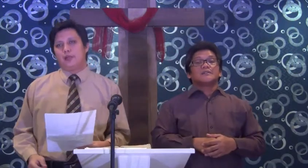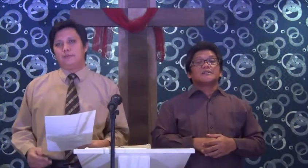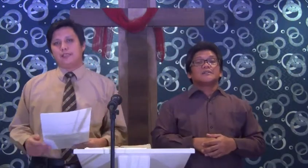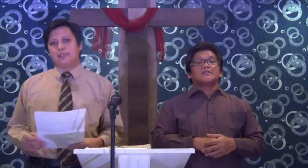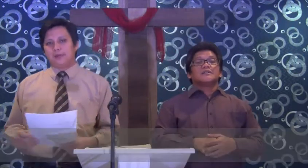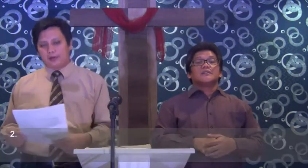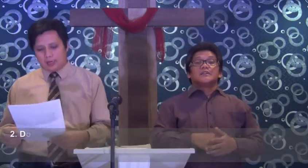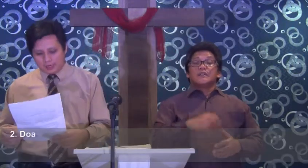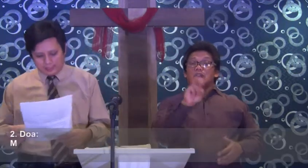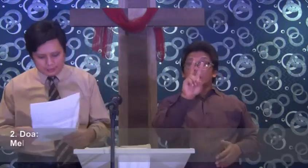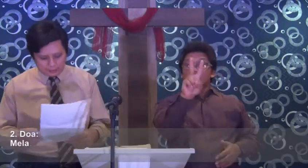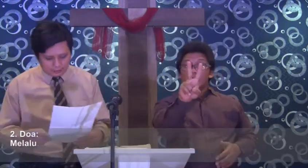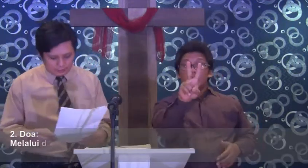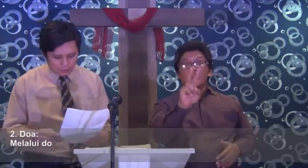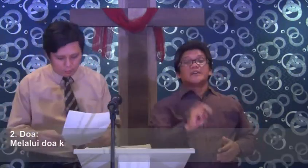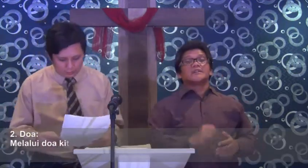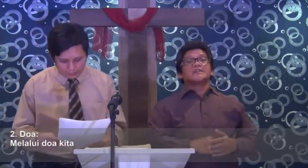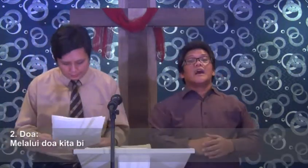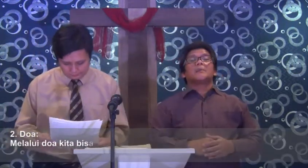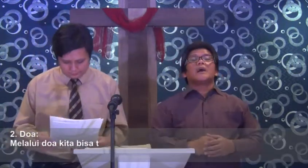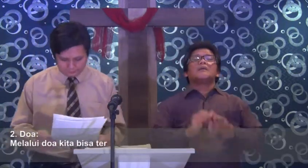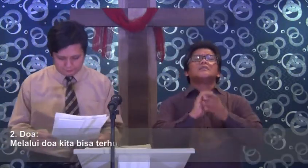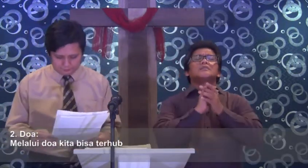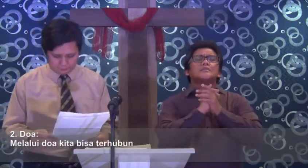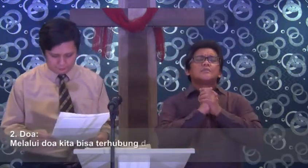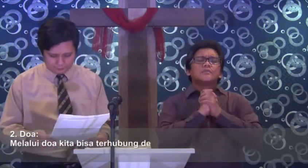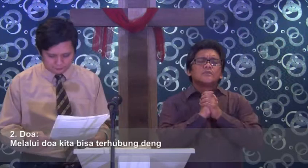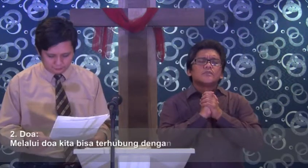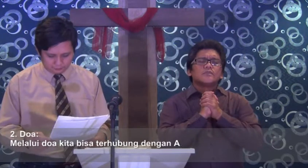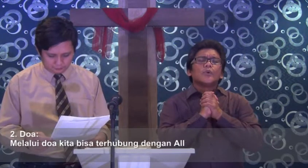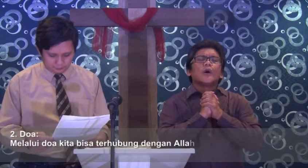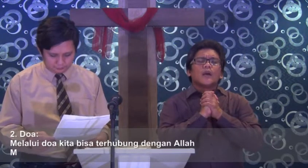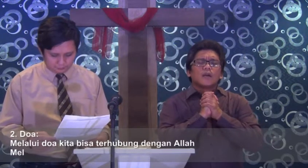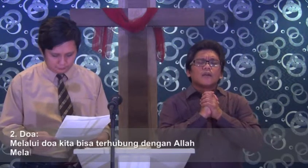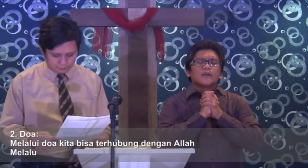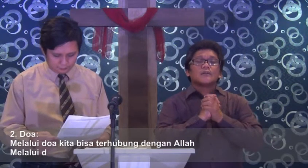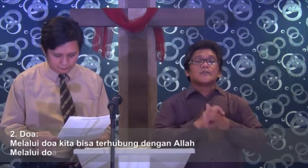Sarana kedua yang biasa dipakai oleh Allah adalah doa.